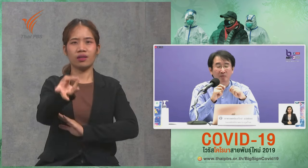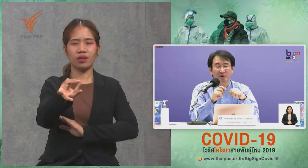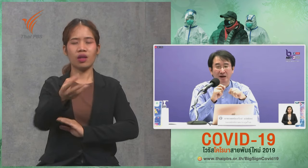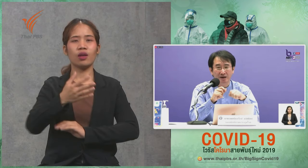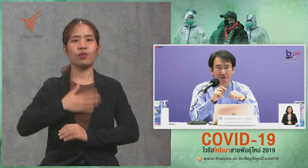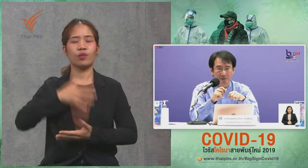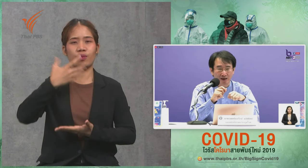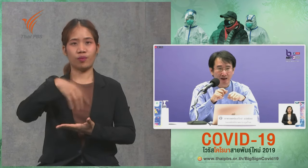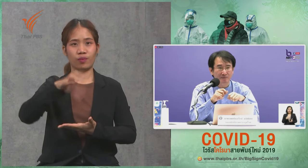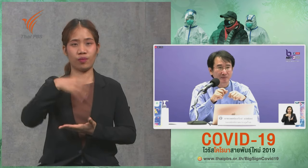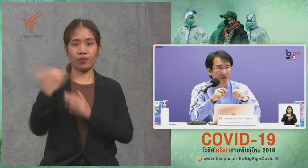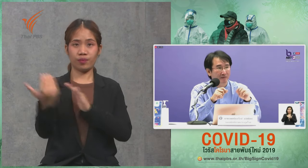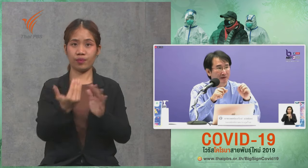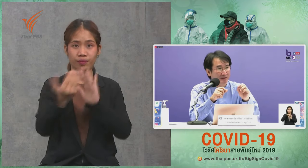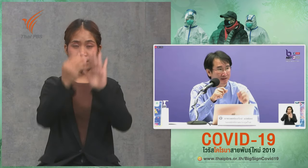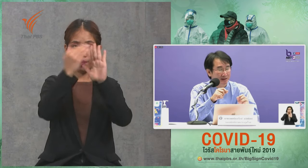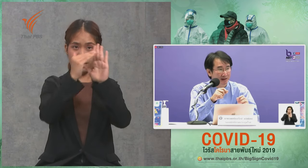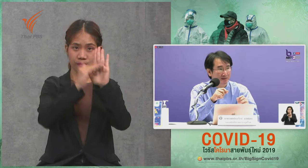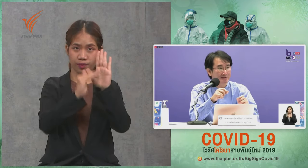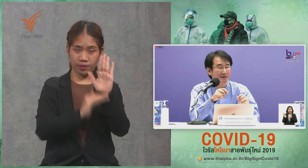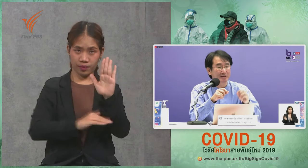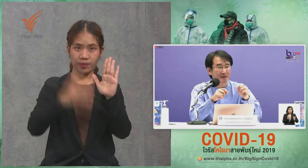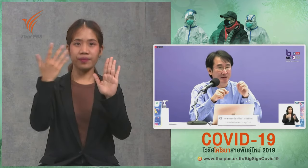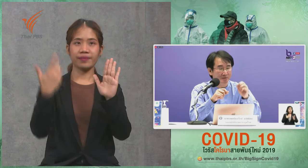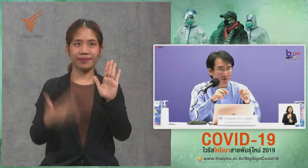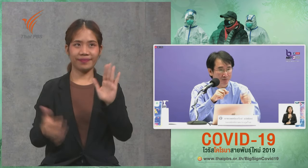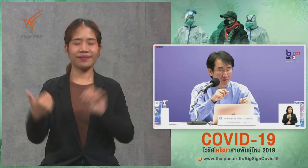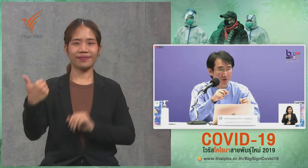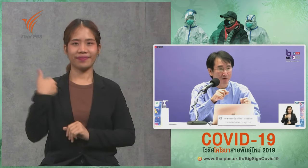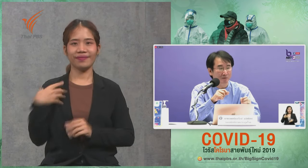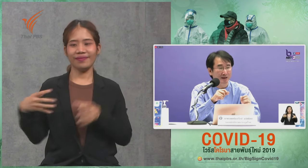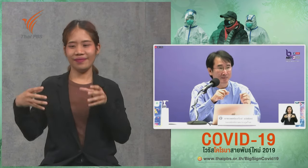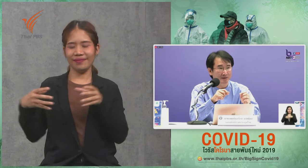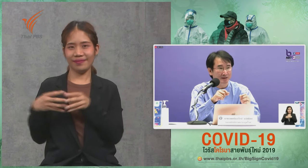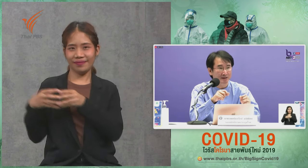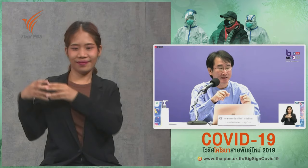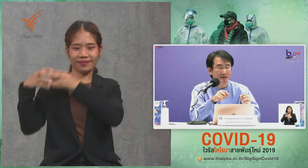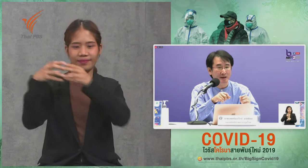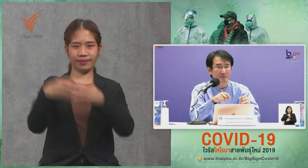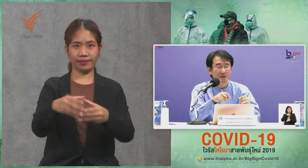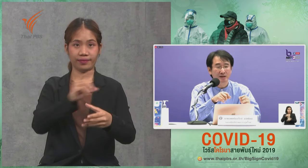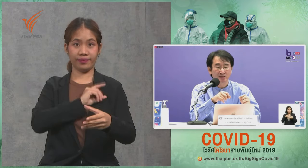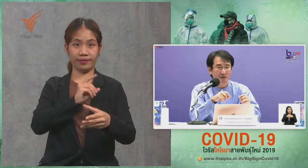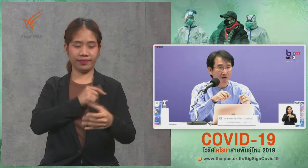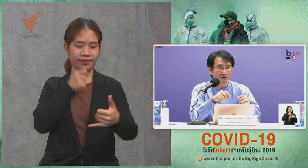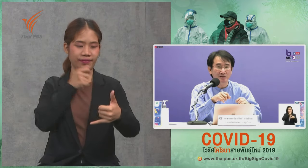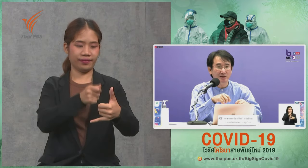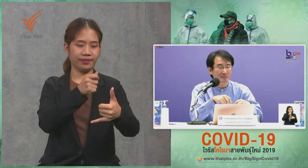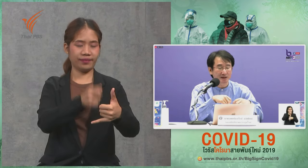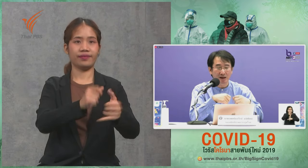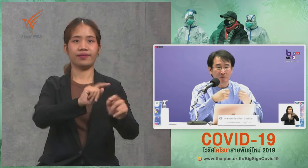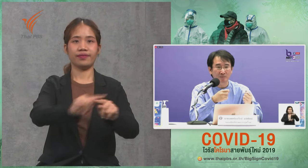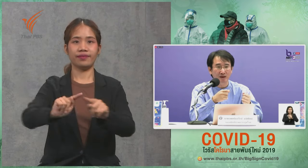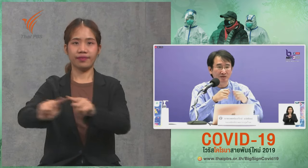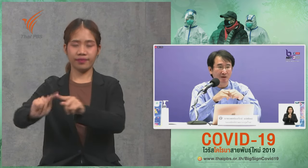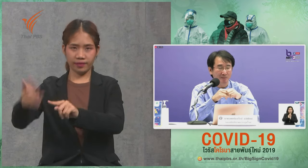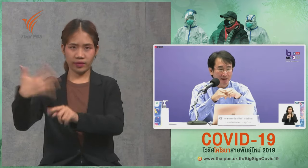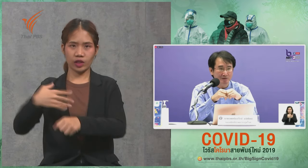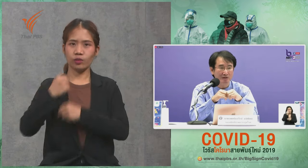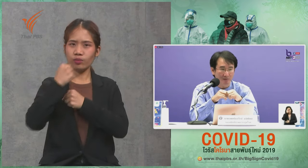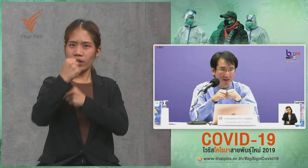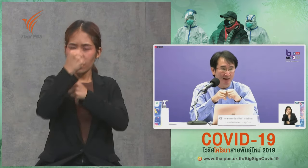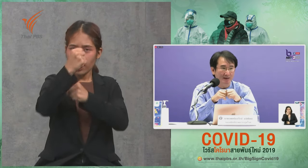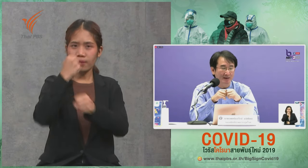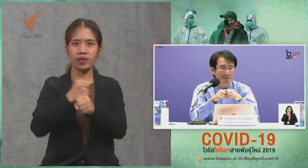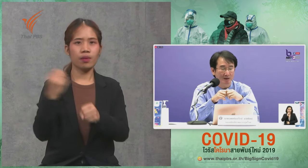ผมเล่ากระบวนการให้ฟังไปแล้วนะครับว่าเดี๋ยวจะเกิดอะไรขึ้นเดี๋ยวจะมีทีมสอบสวนโรคลงไปในพื้นที่นะครับแล้วเขาก็จะพยายามลงไปสอบ